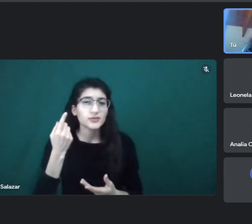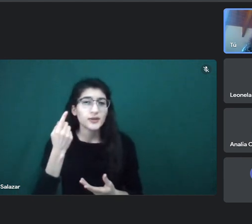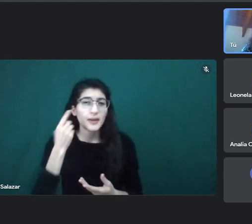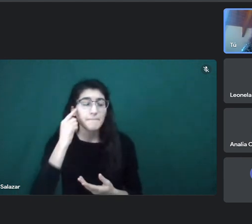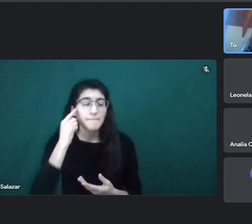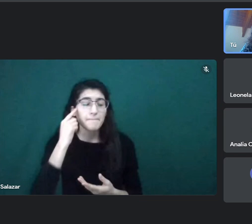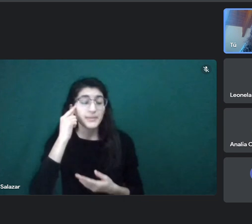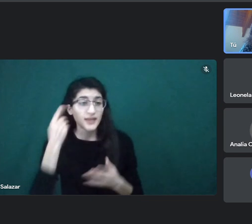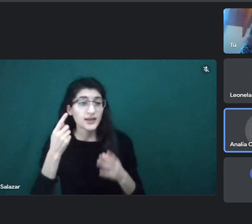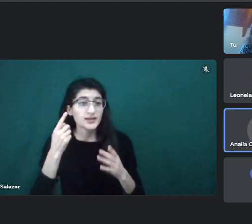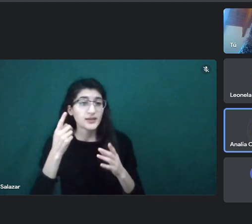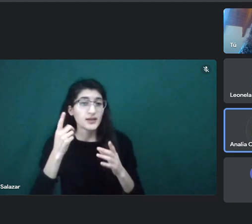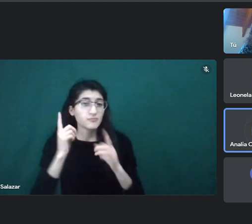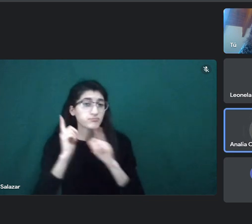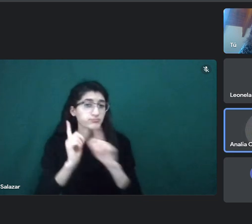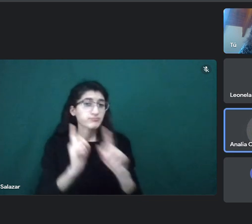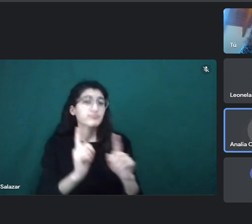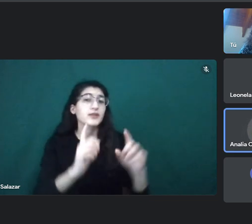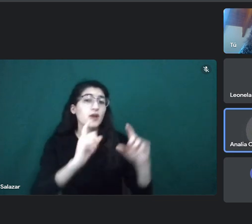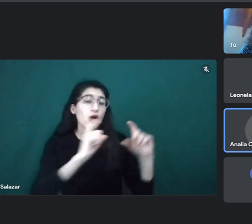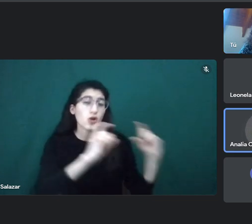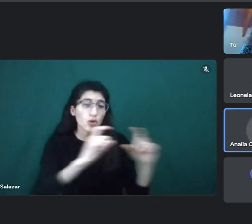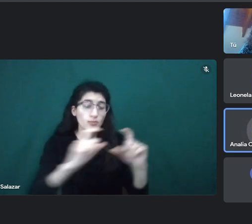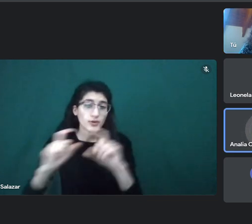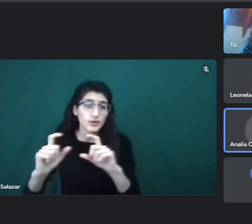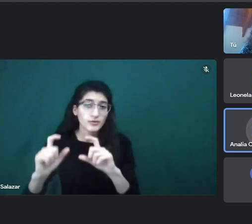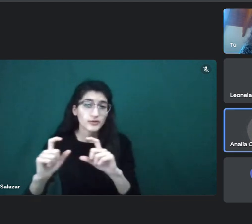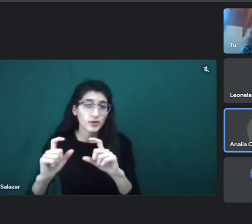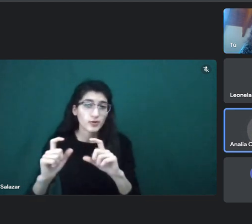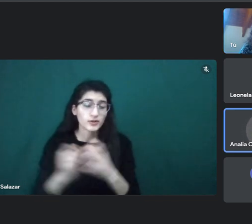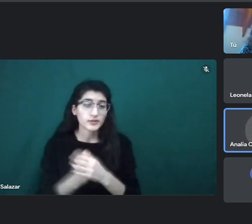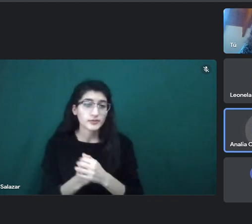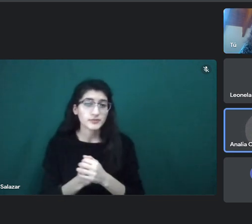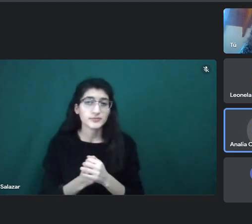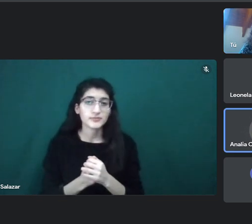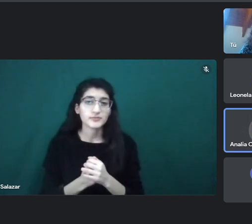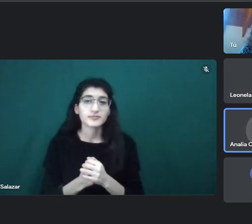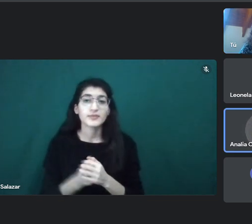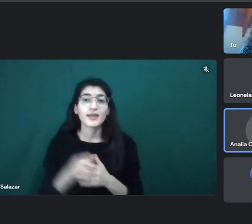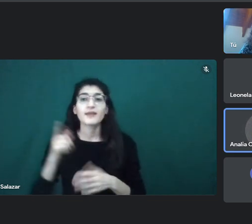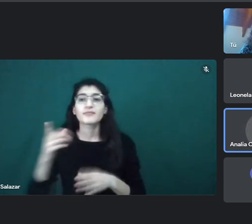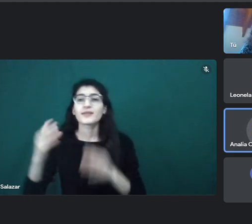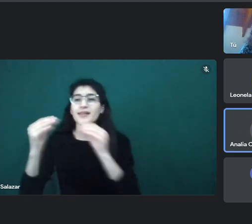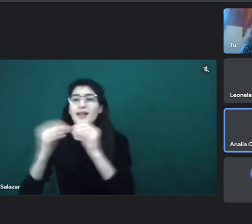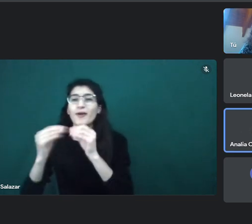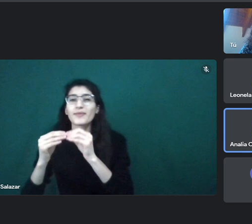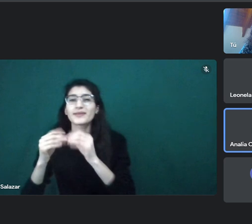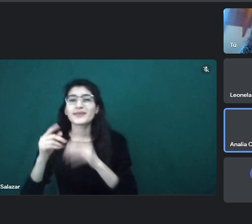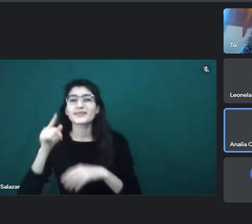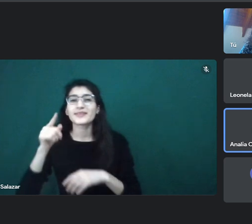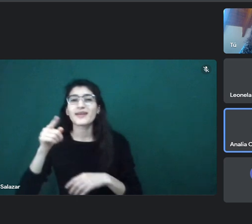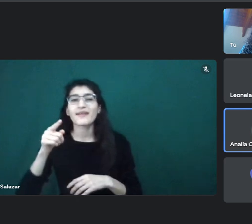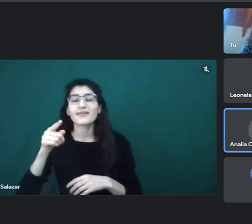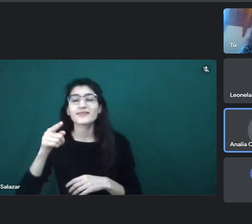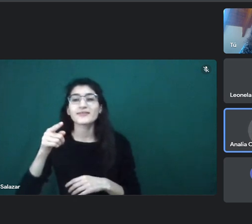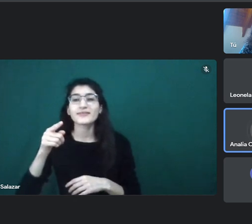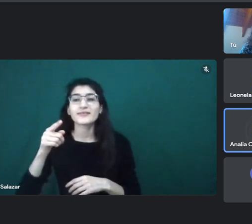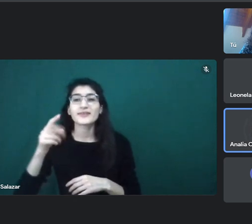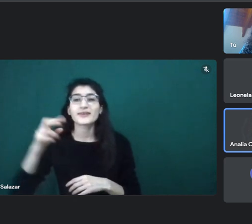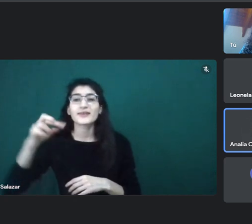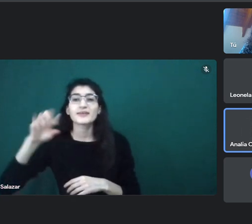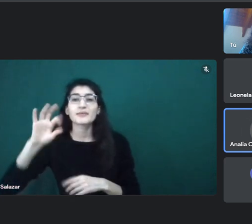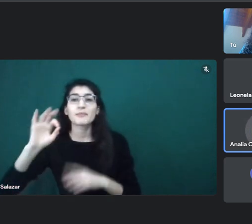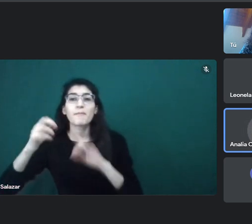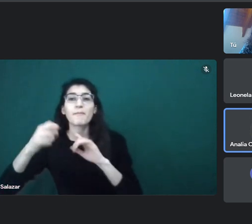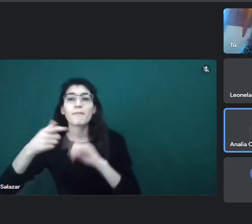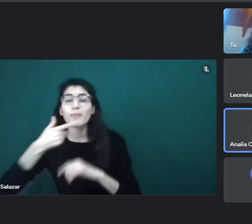¿sí? Acá está como postmodificador, porque tiene el qué. ¿Puede ser? No tiene,